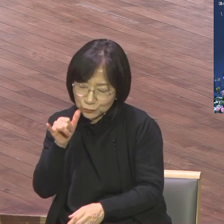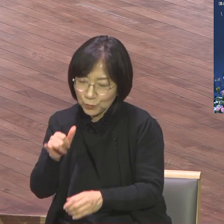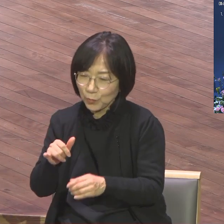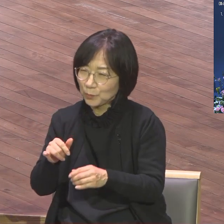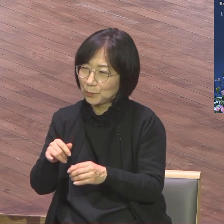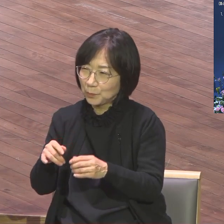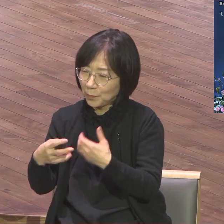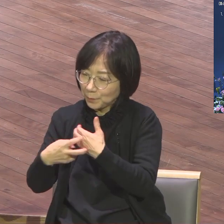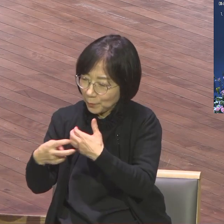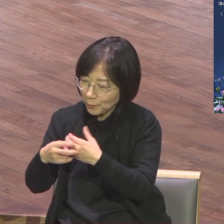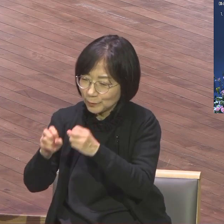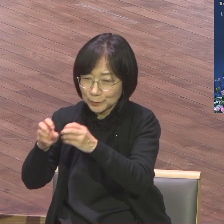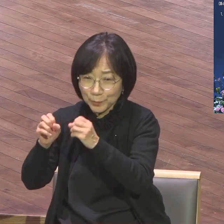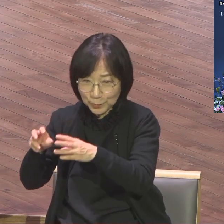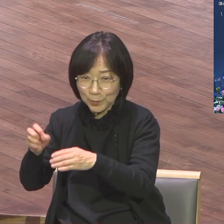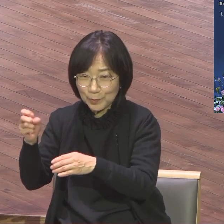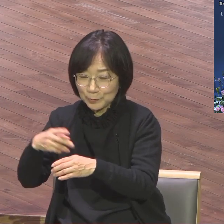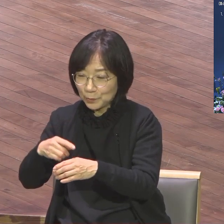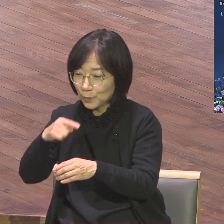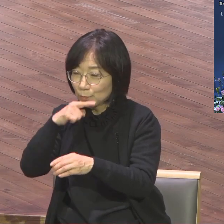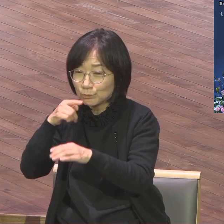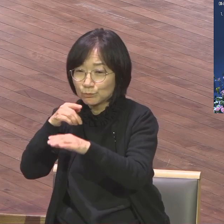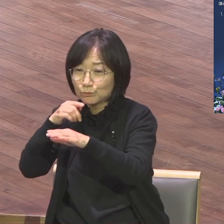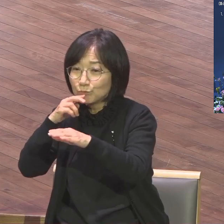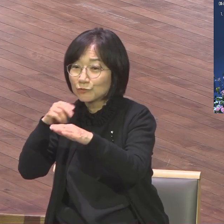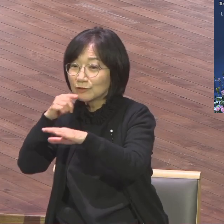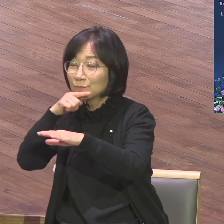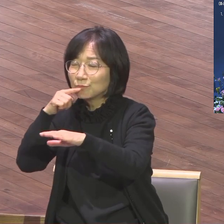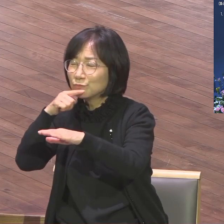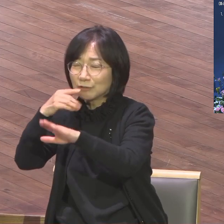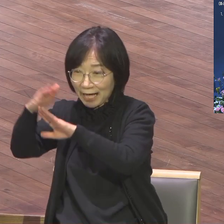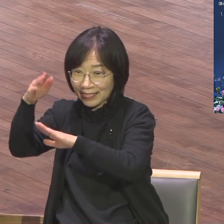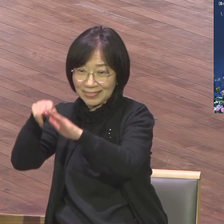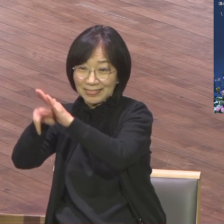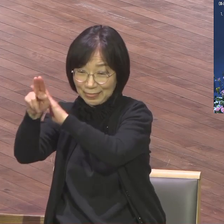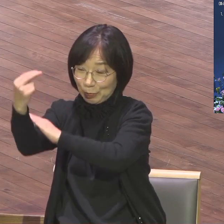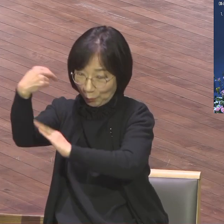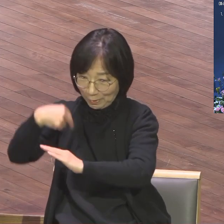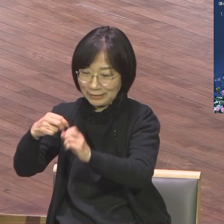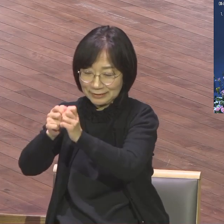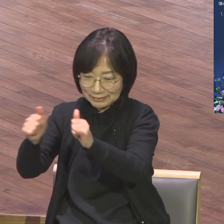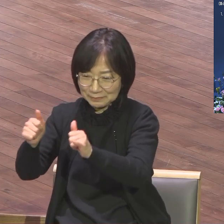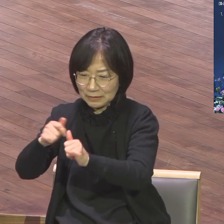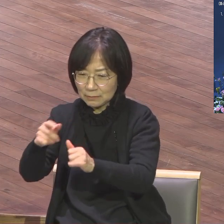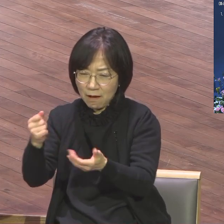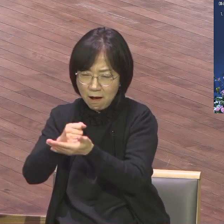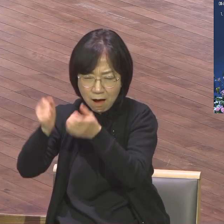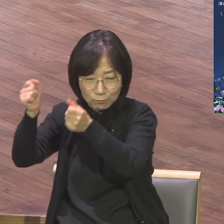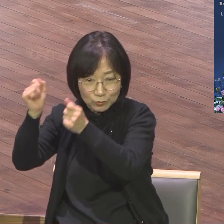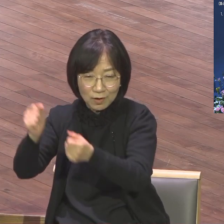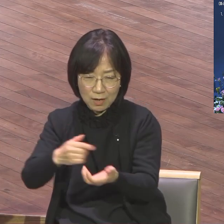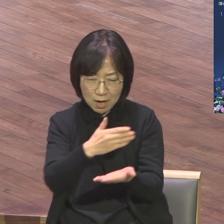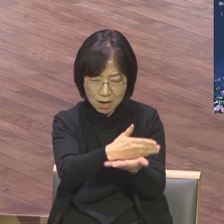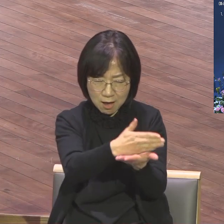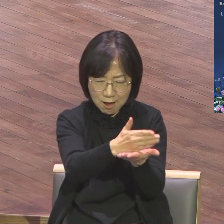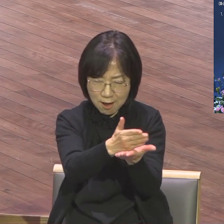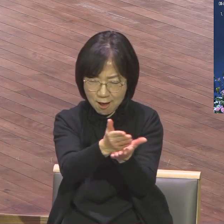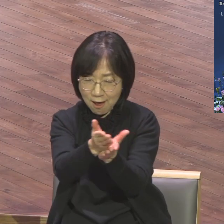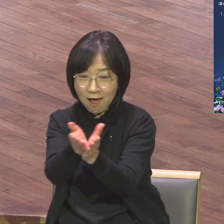NK 탈북자들이죠. 호흡, 기도국, 뭐 군성구 전문사회까지 오늘 오후 2시